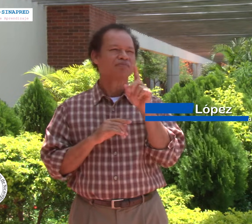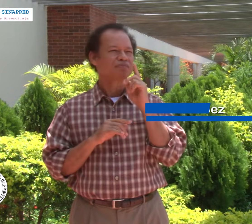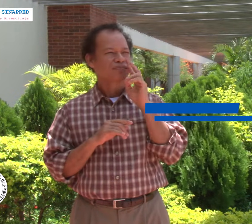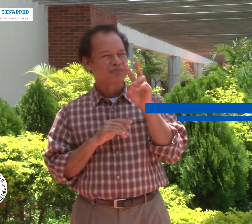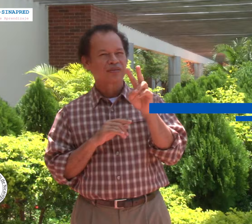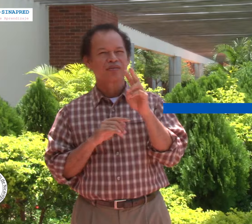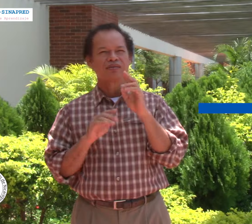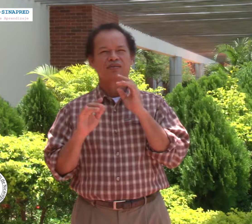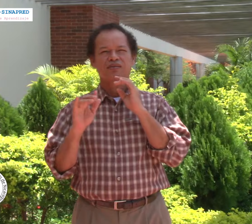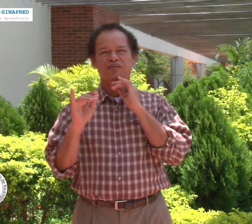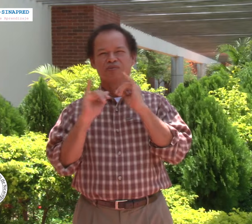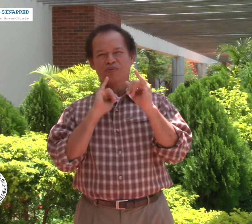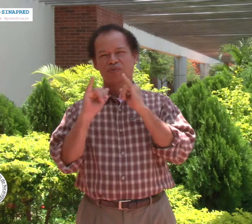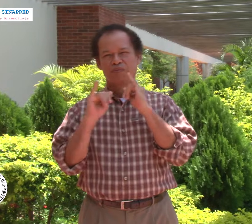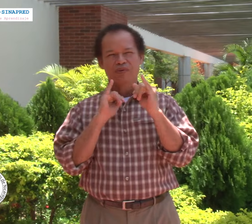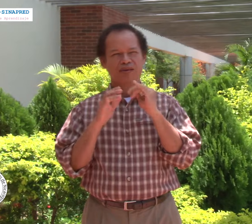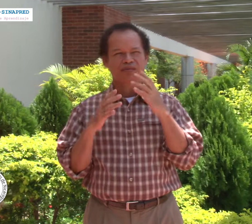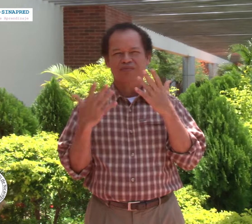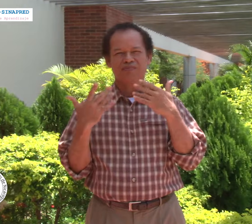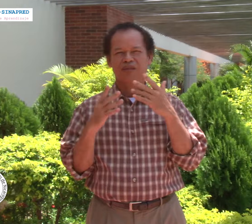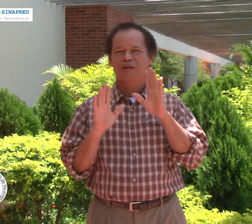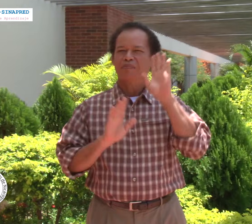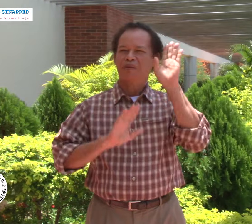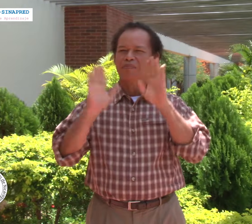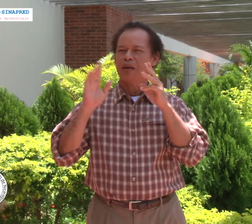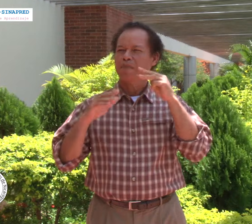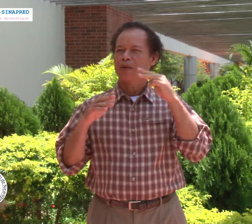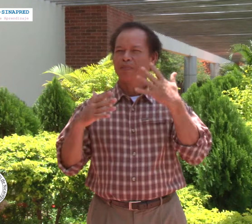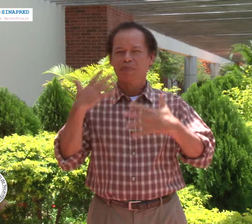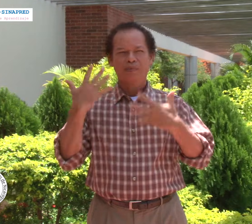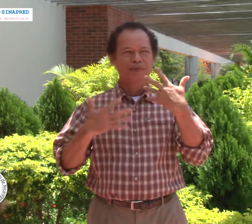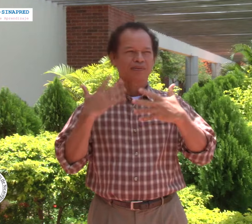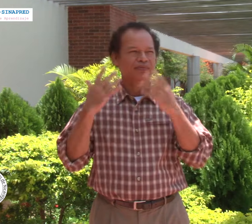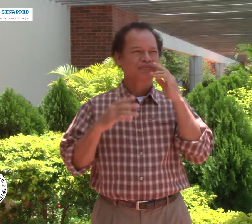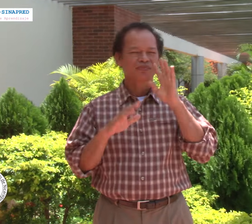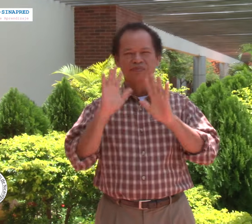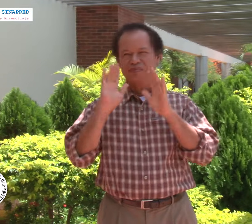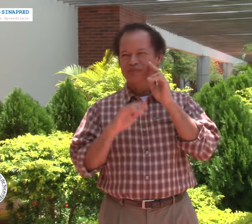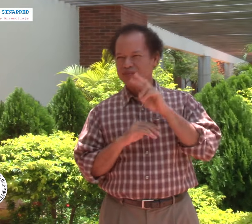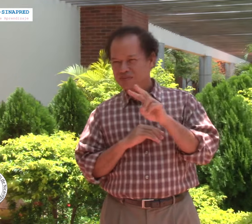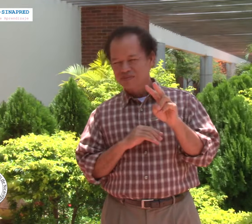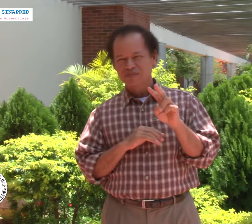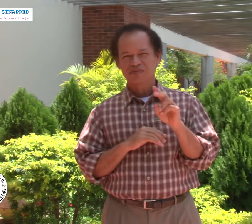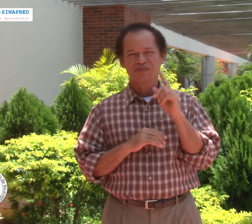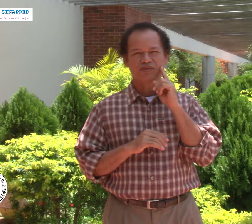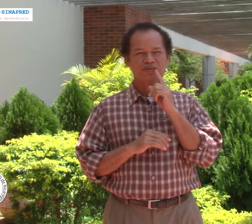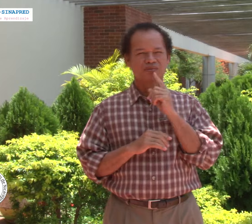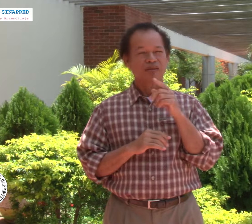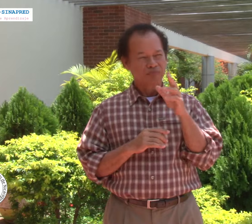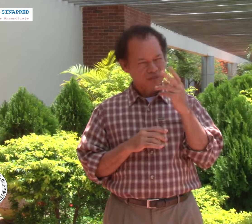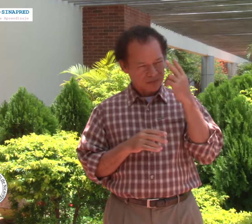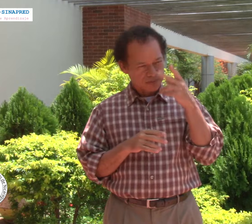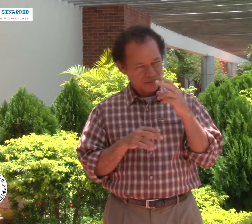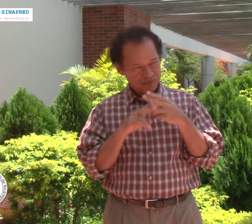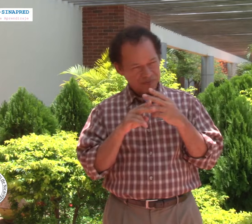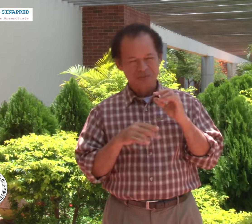escuela. Nosotros no había señas por nuestra parte, sino que nosotras hacíamos